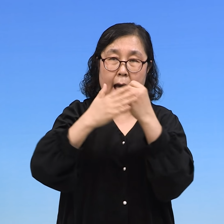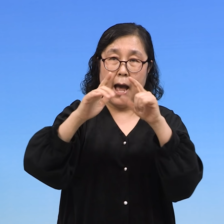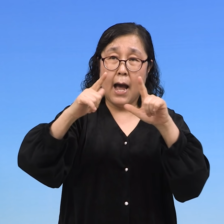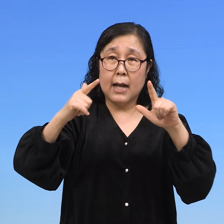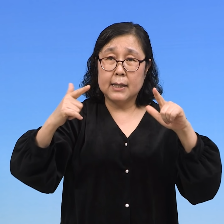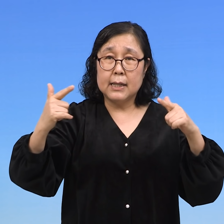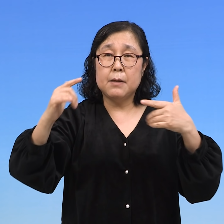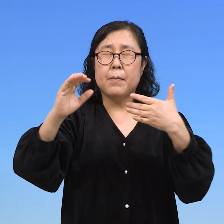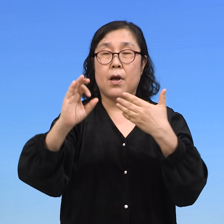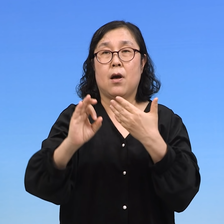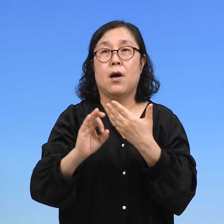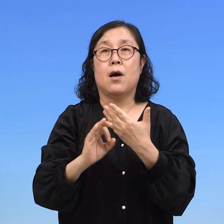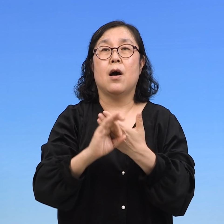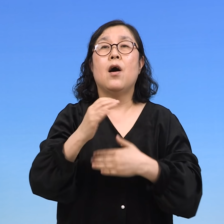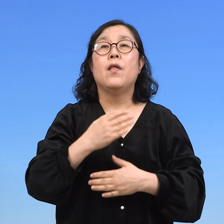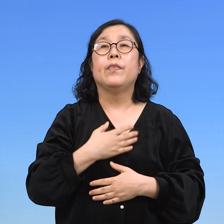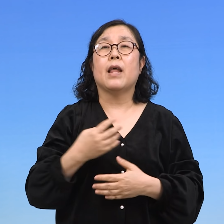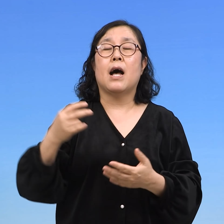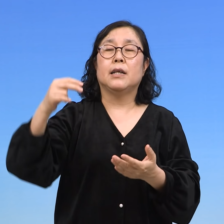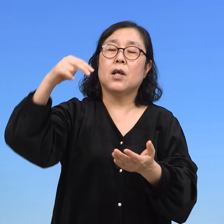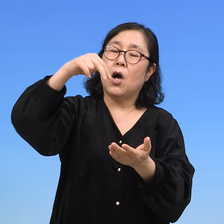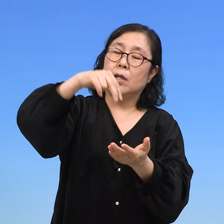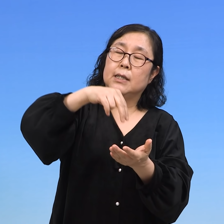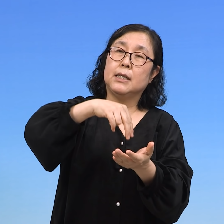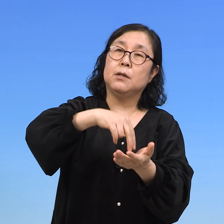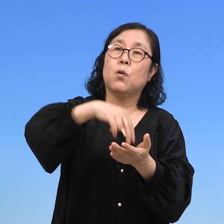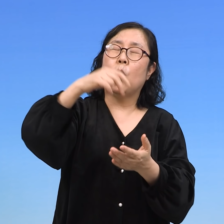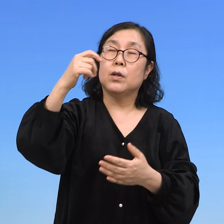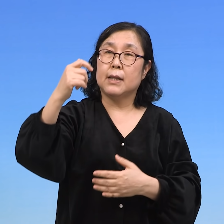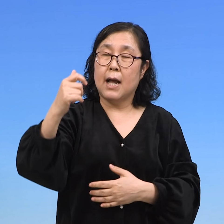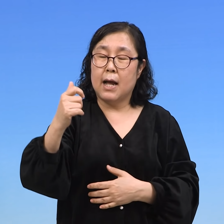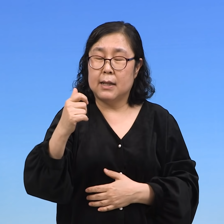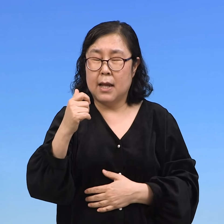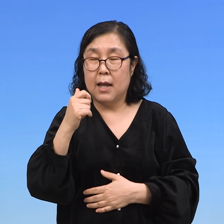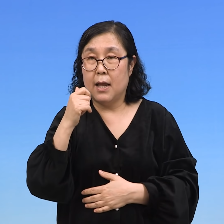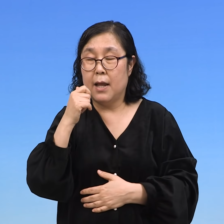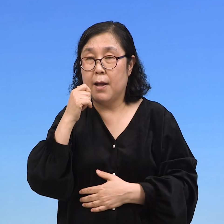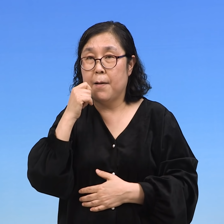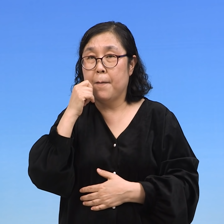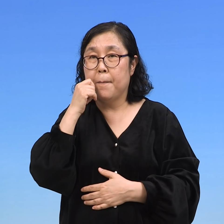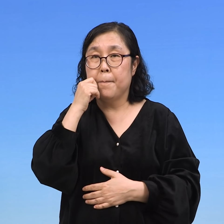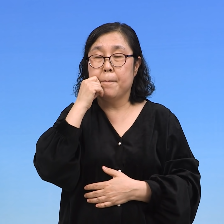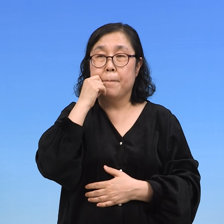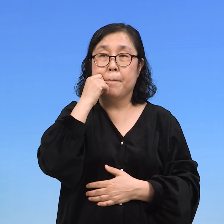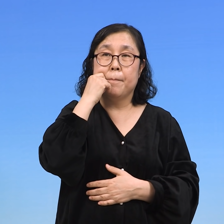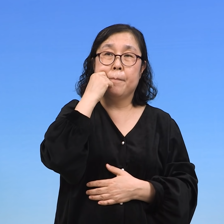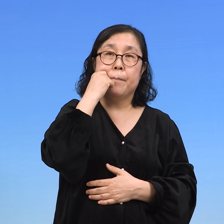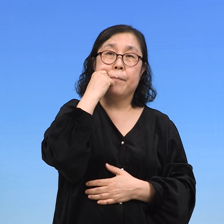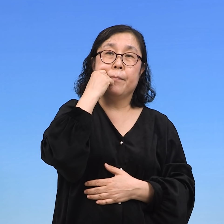은혜 나 서지 못하네 그